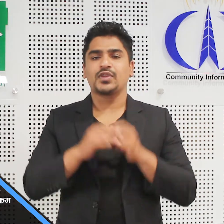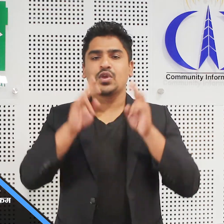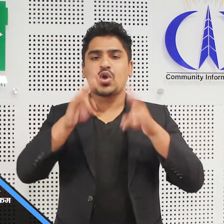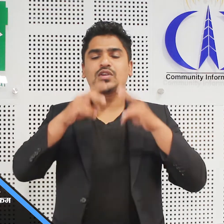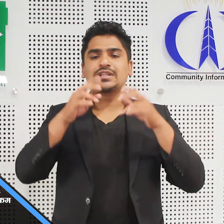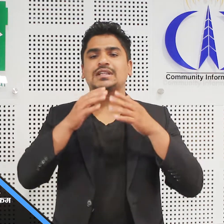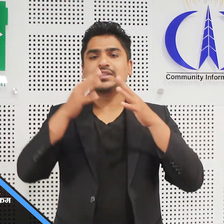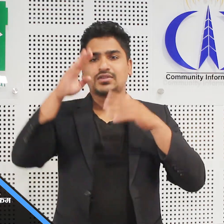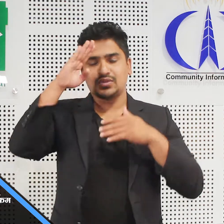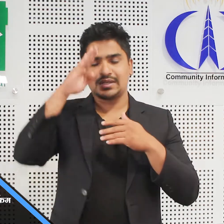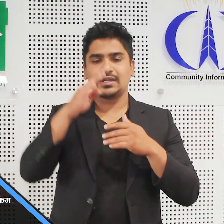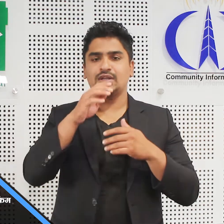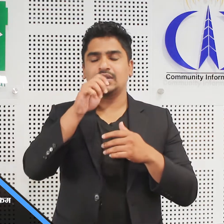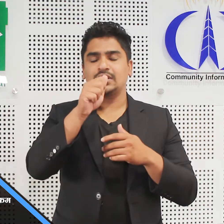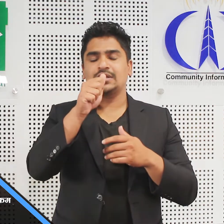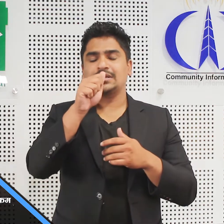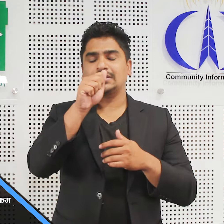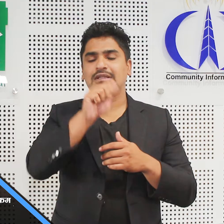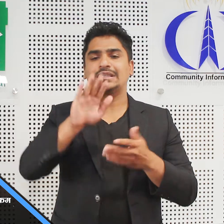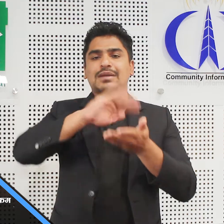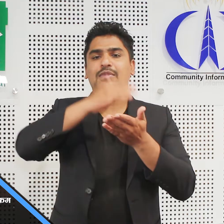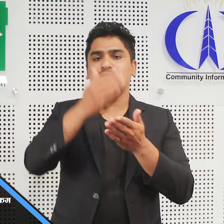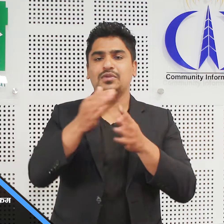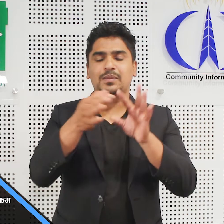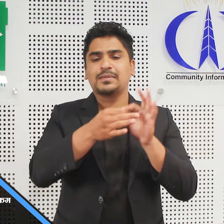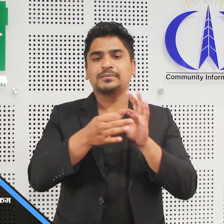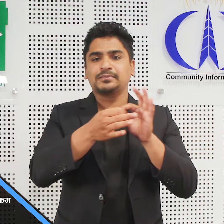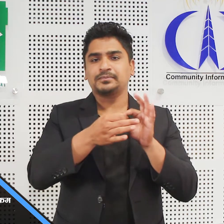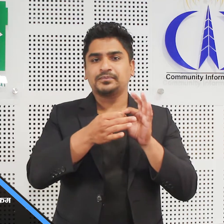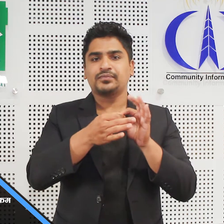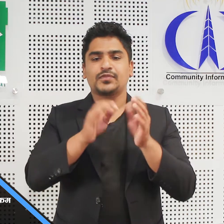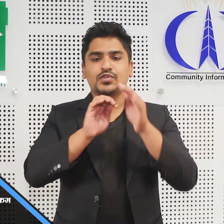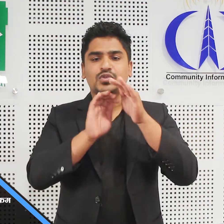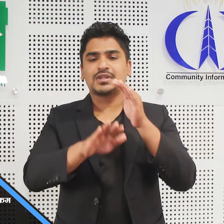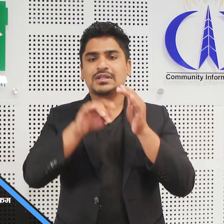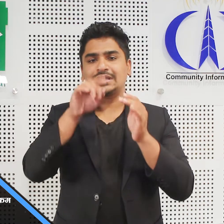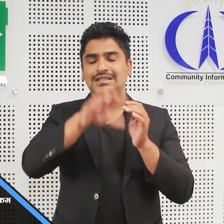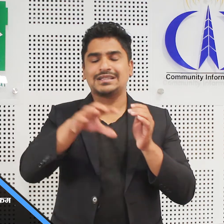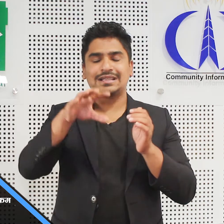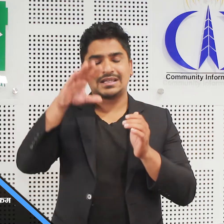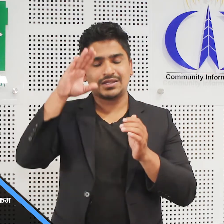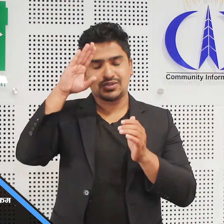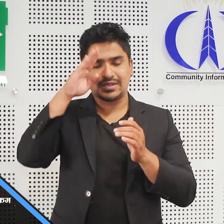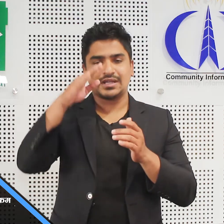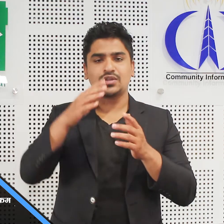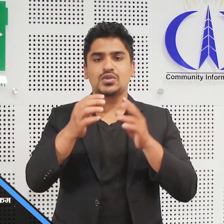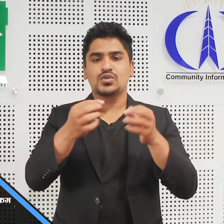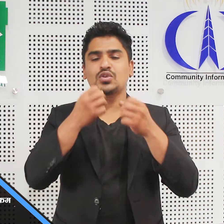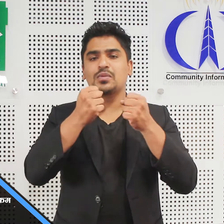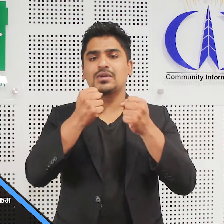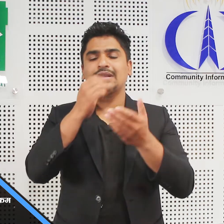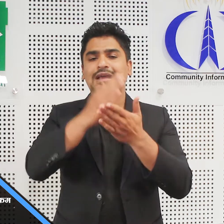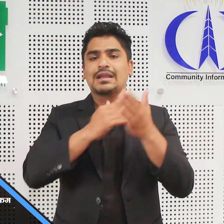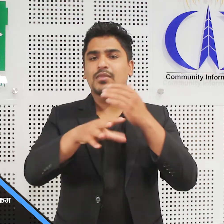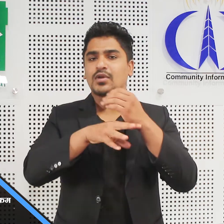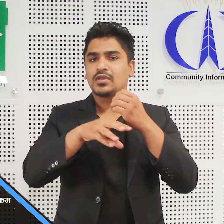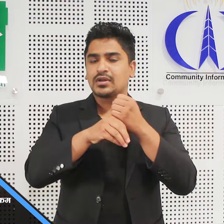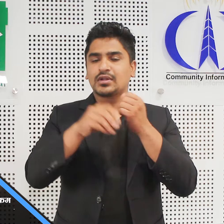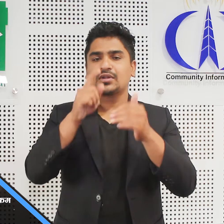सरकार र द एसिया फाउन्डेसन बीचको साझेदारीमा सञ्चालित स्थानीय सरकार सबलीकरण कार्यक्रम अन्तर्गत तयार पारिएको